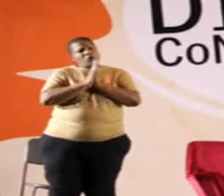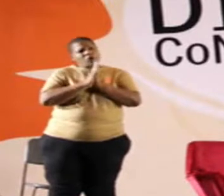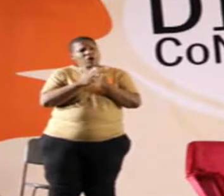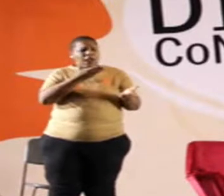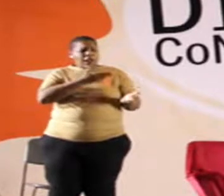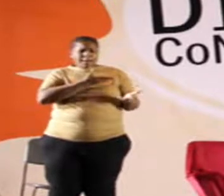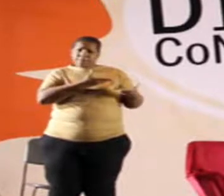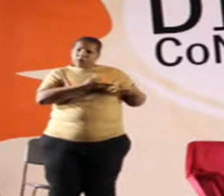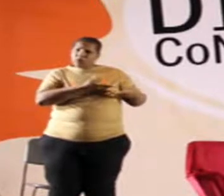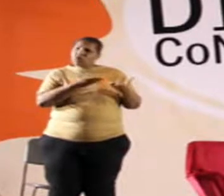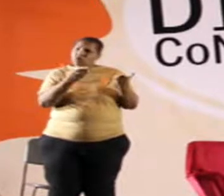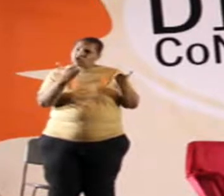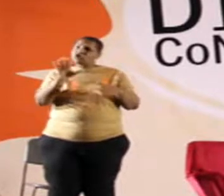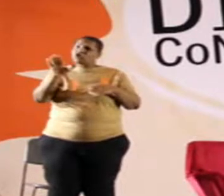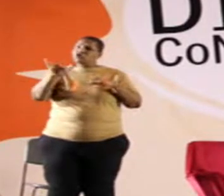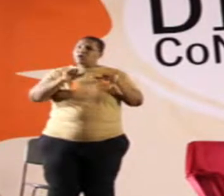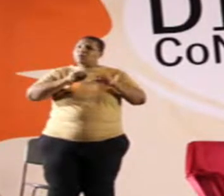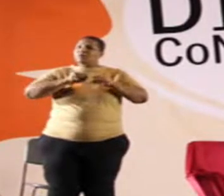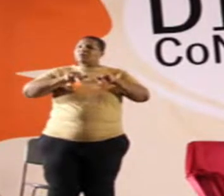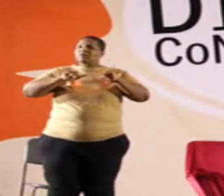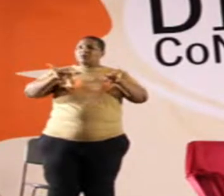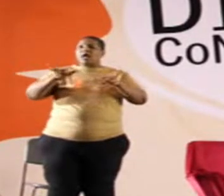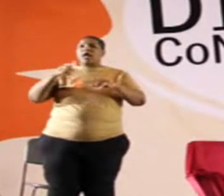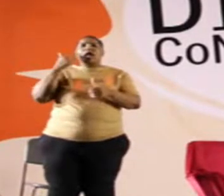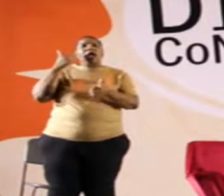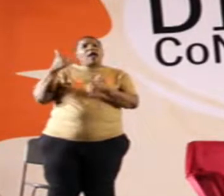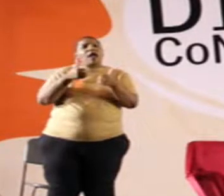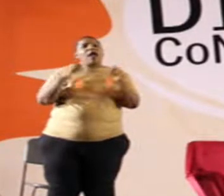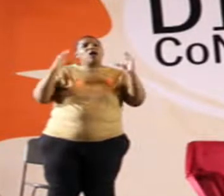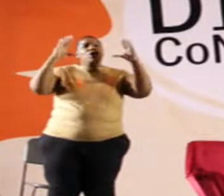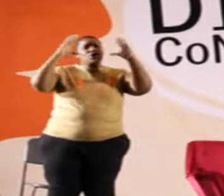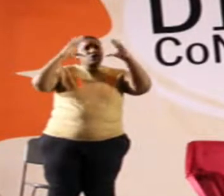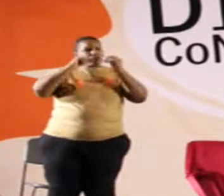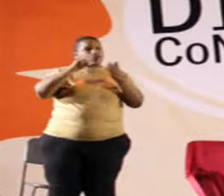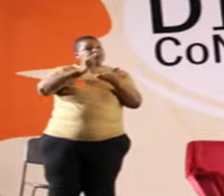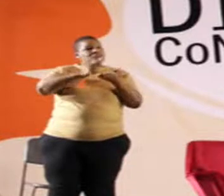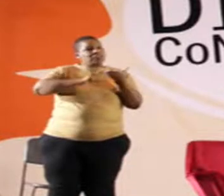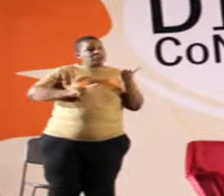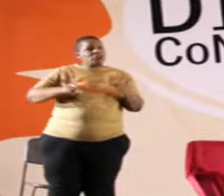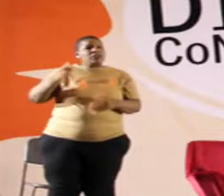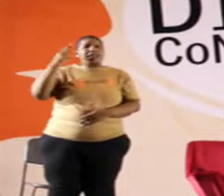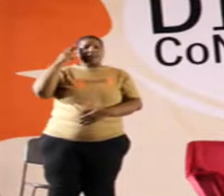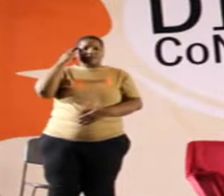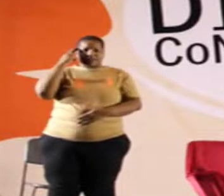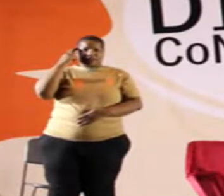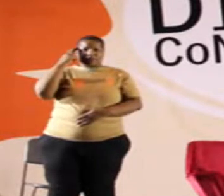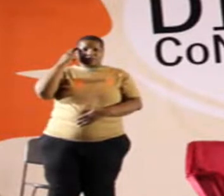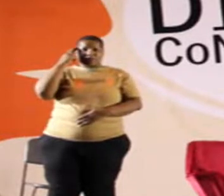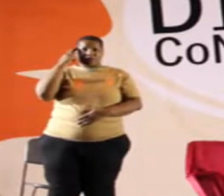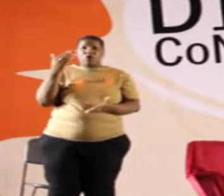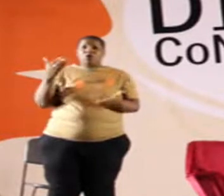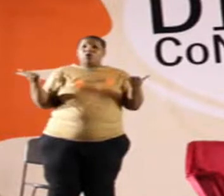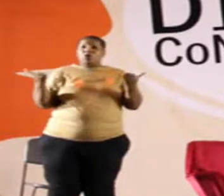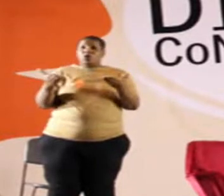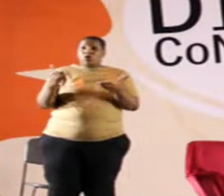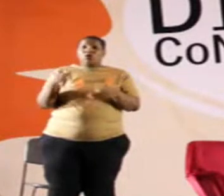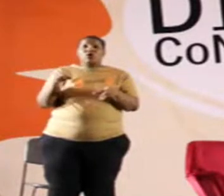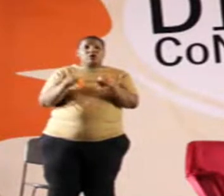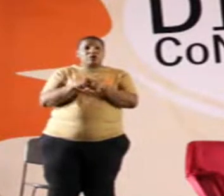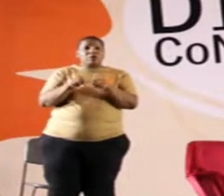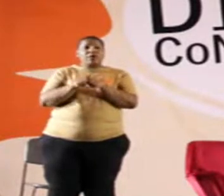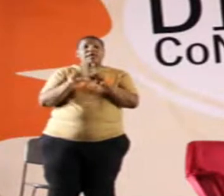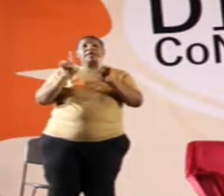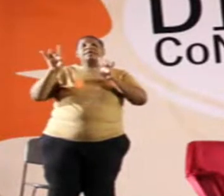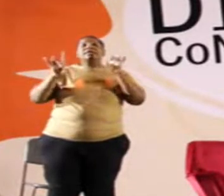amigos e amigas para que possam acompanhar esta noite de literatura e reflexão. Registramos os nossos